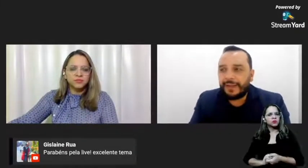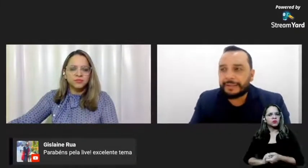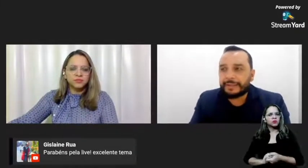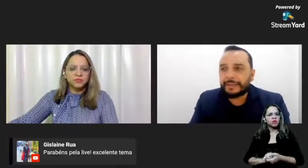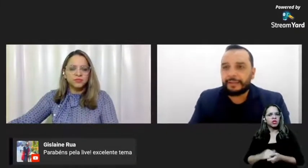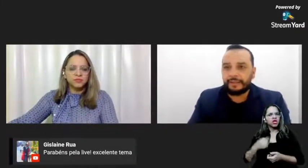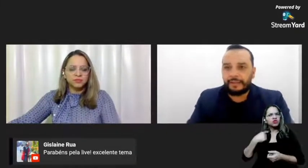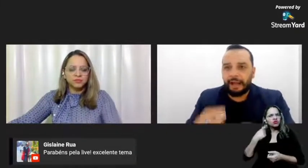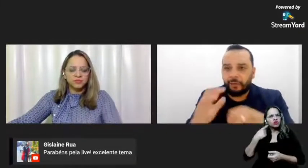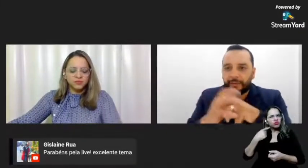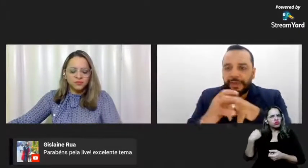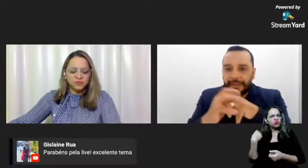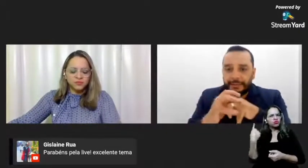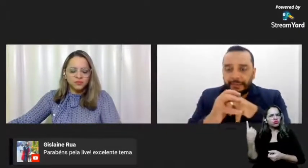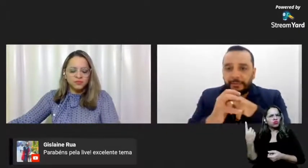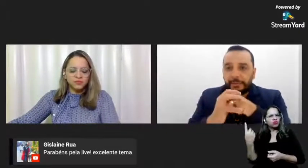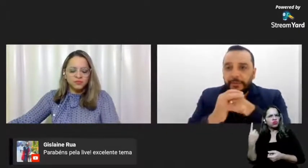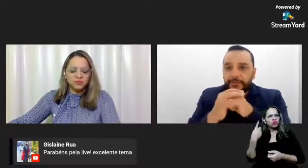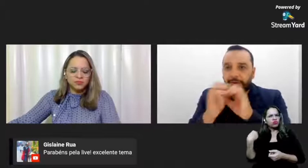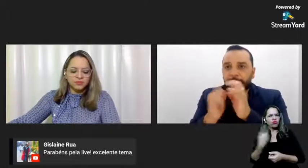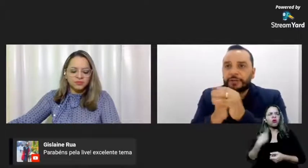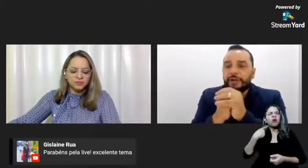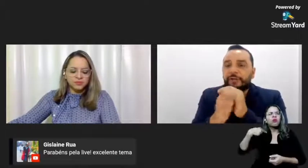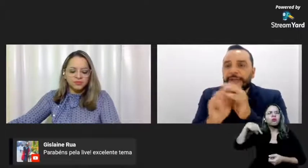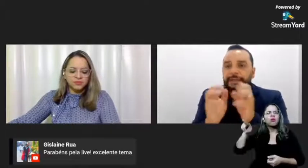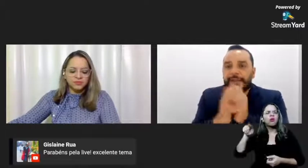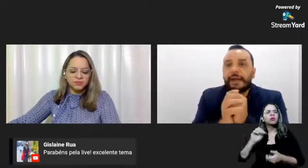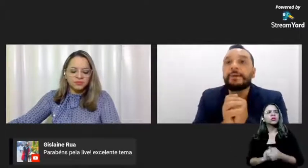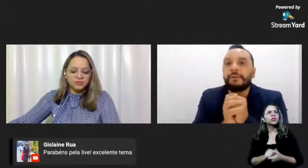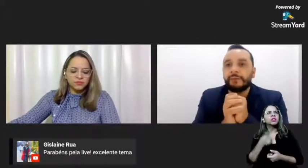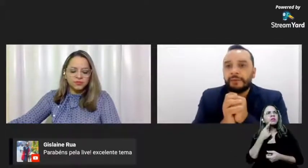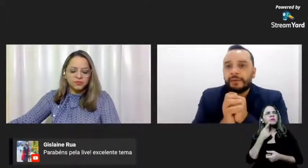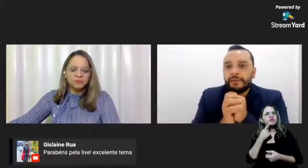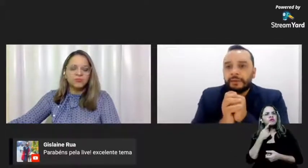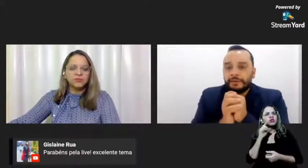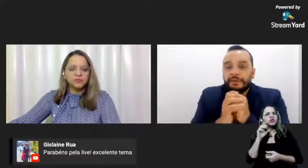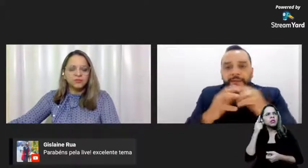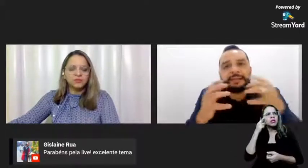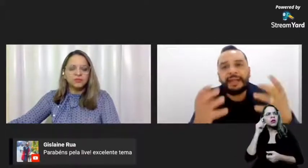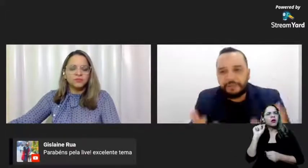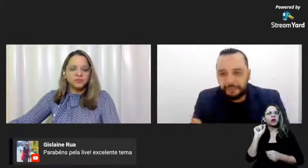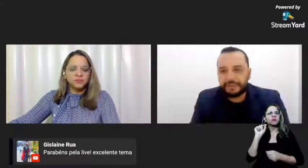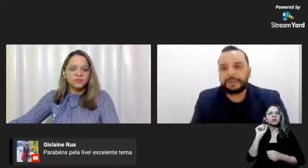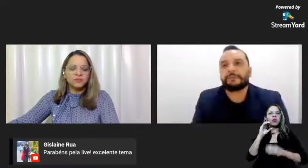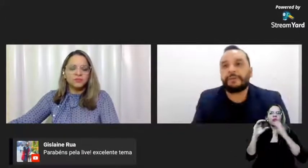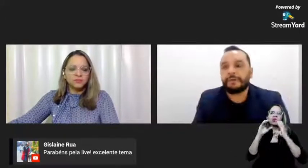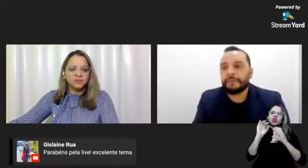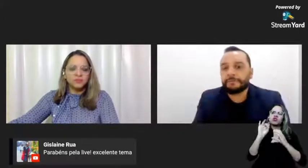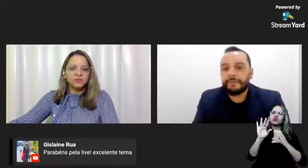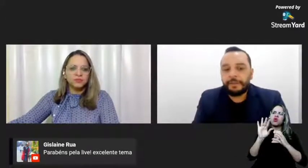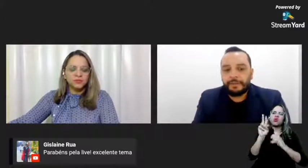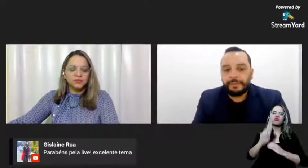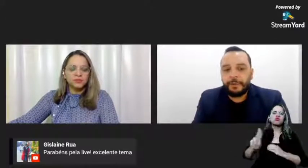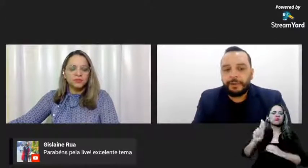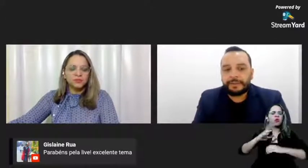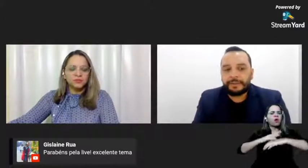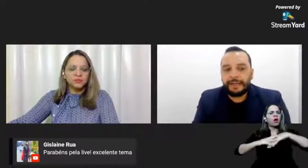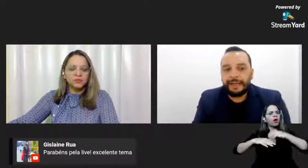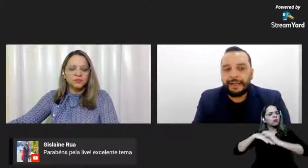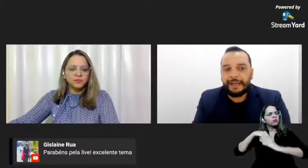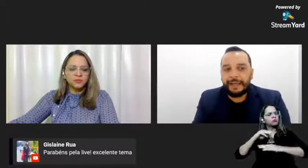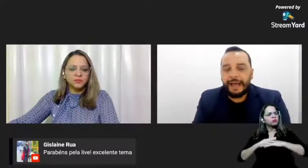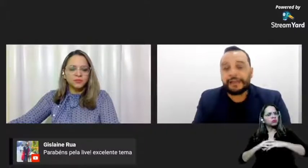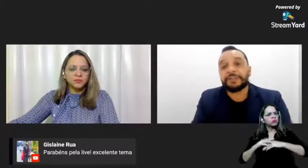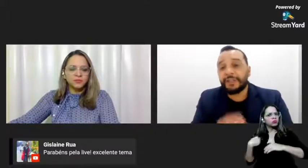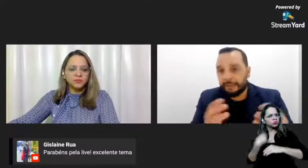com uma ideia assim, a comunicação só pode acontecer na mão. Nós pensávamos dessa forma,